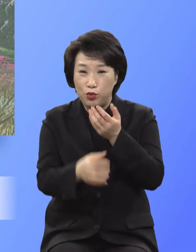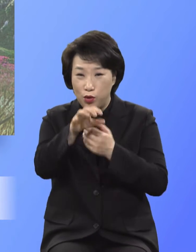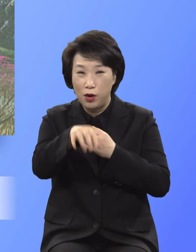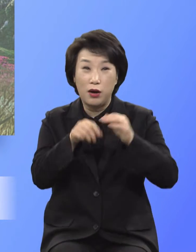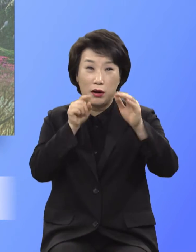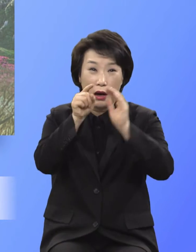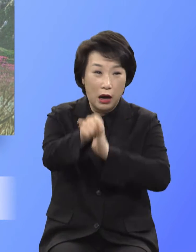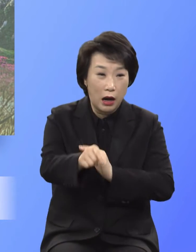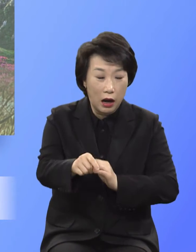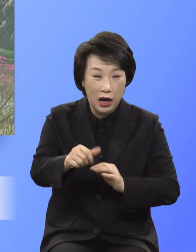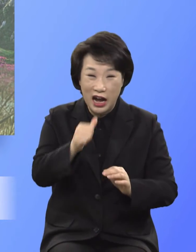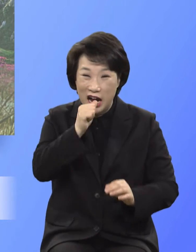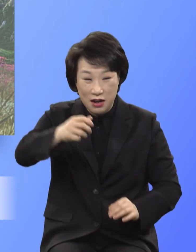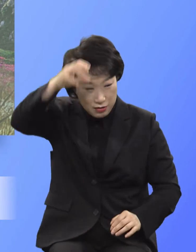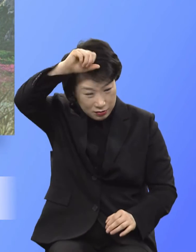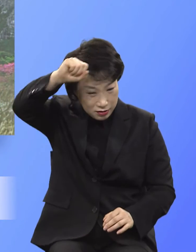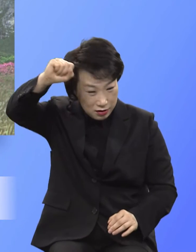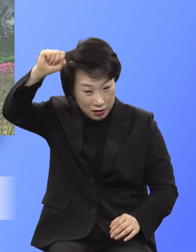들어가서